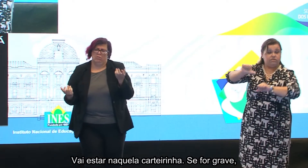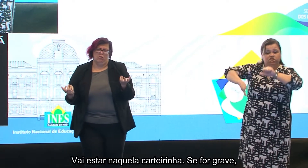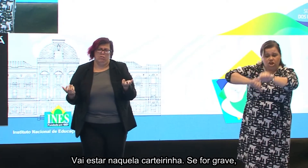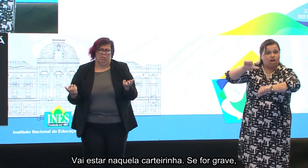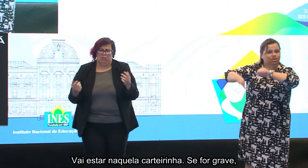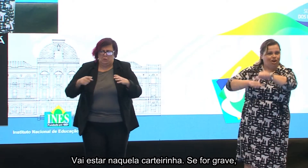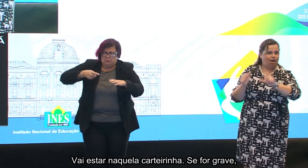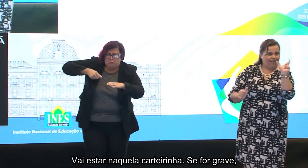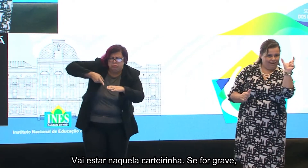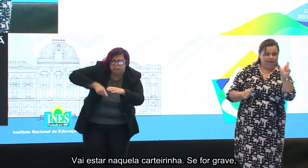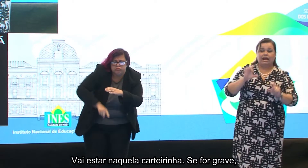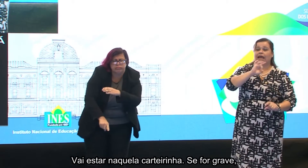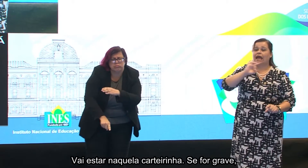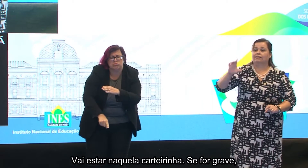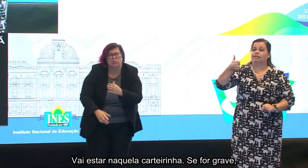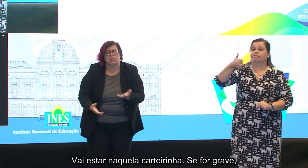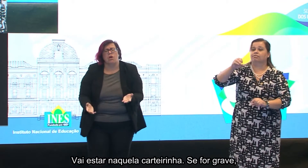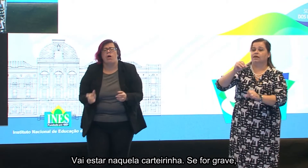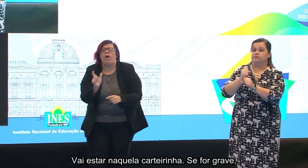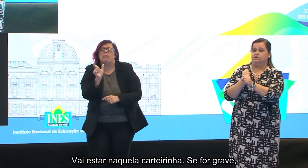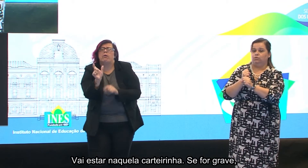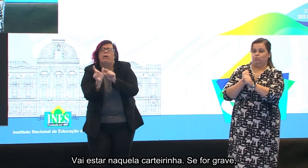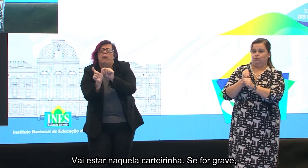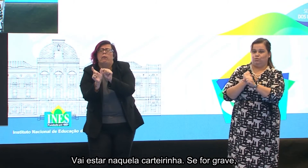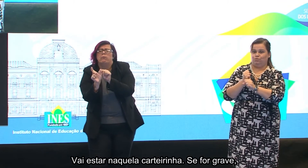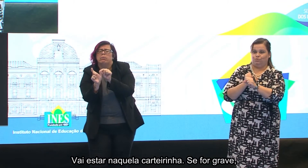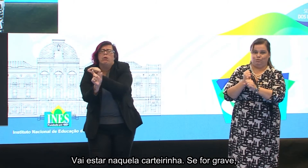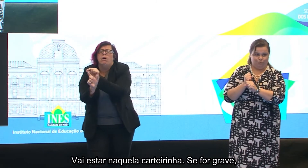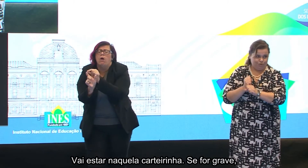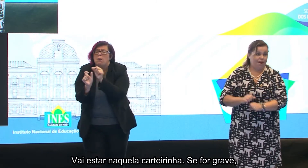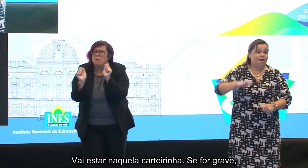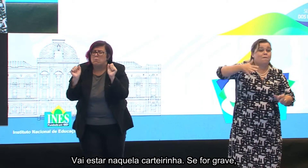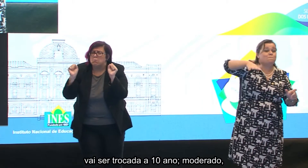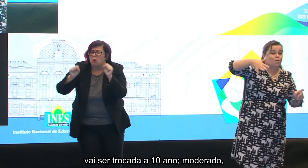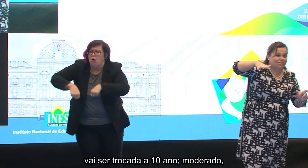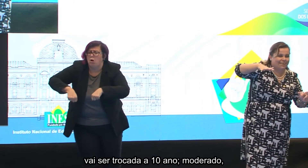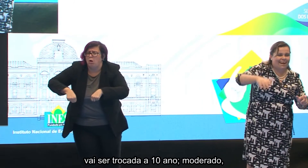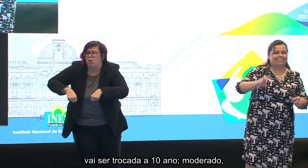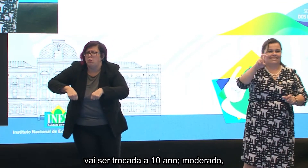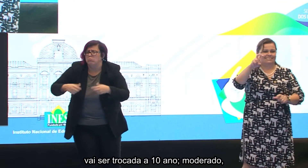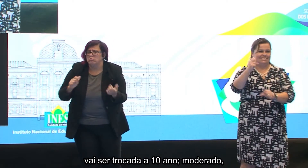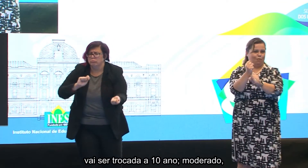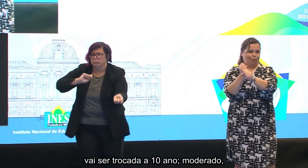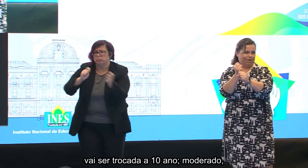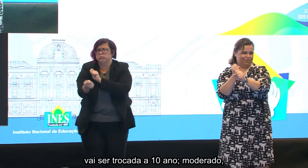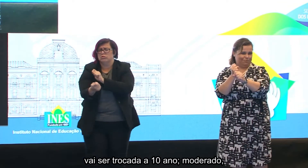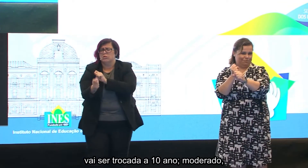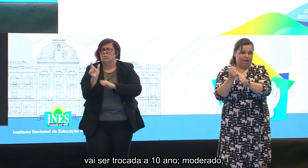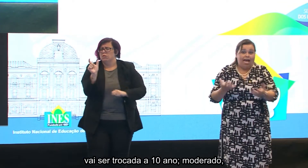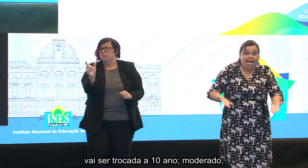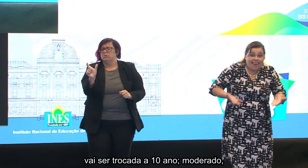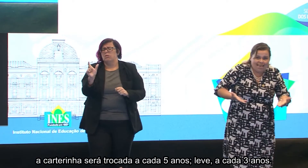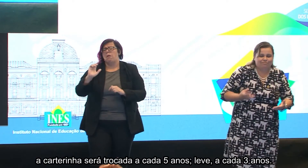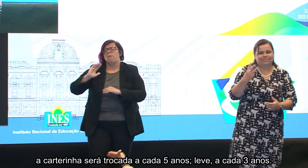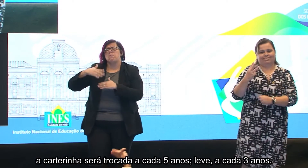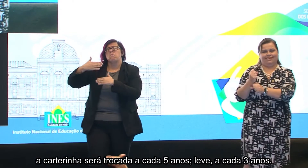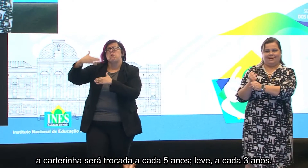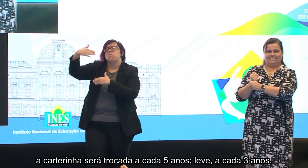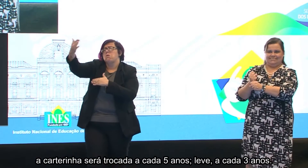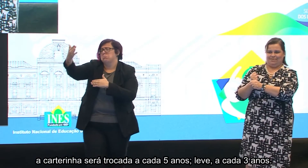naquela carteirinha. Grave, então se for grave, vai ser trocada a 10 anos. Moderado, a carteirinha será trocada a